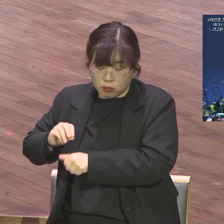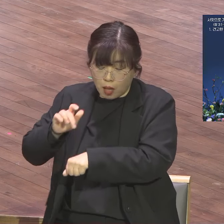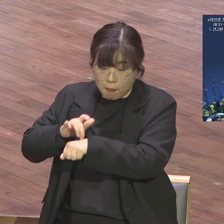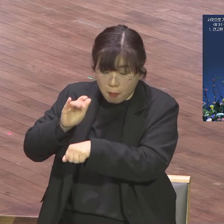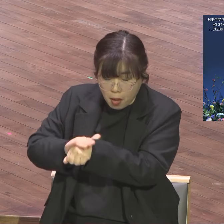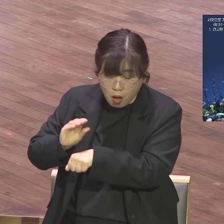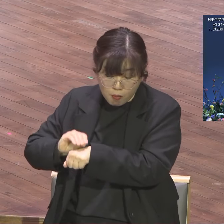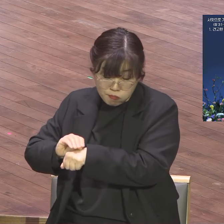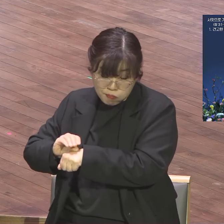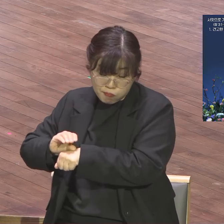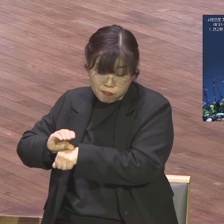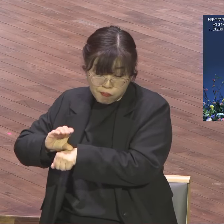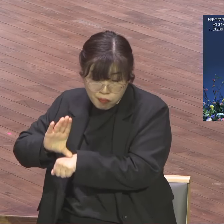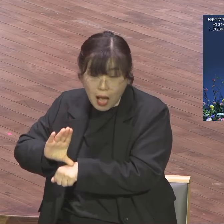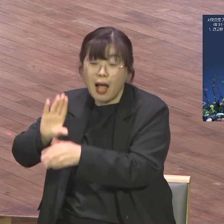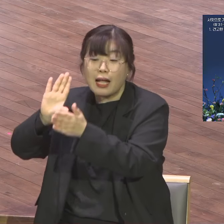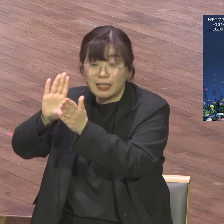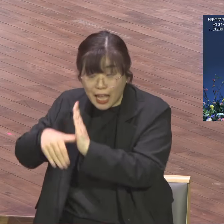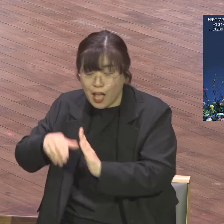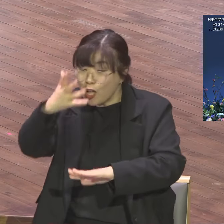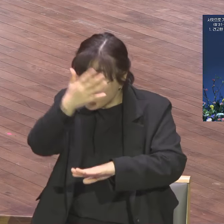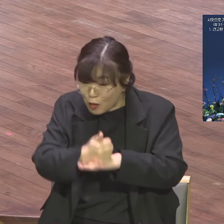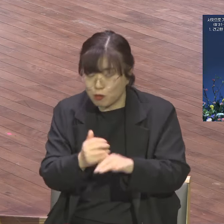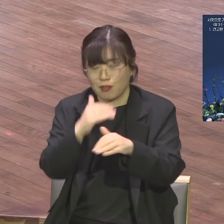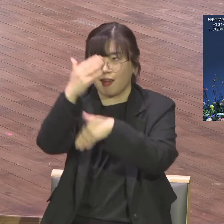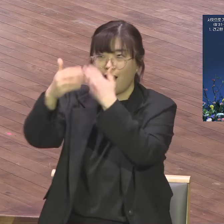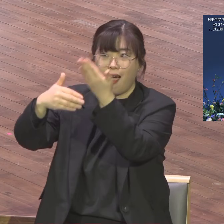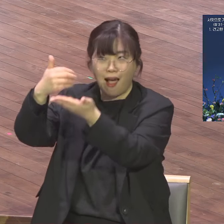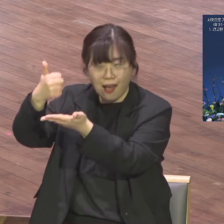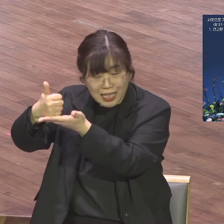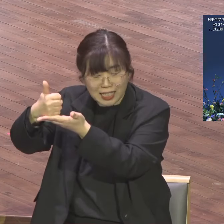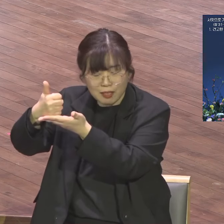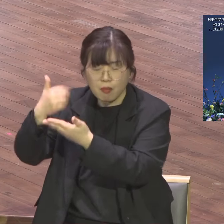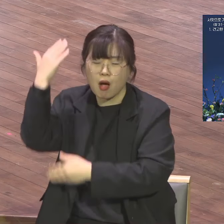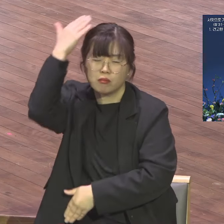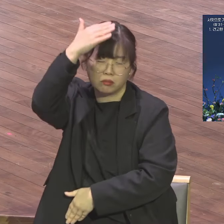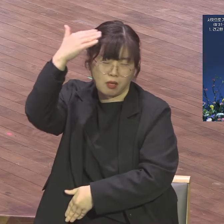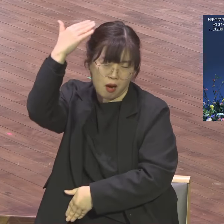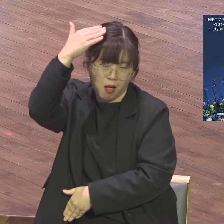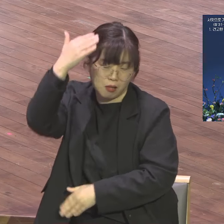은총과 귀중이 여김을 받게 된다고 밝히고 있잖아요.